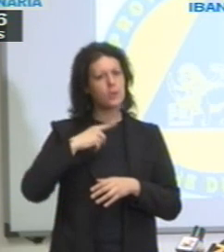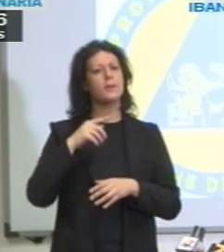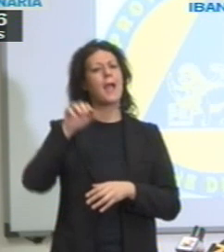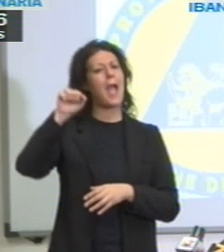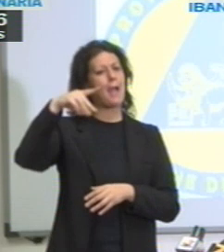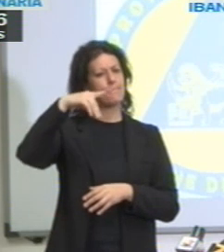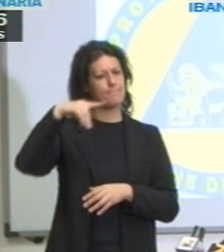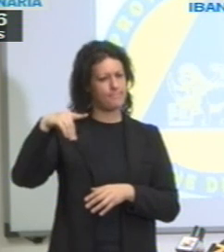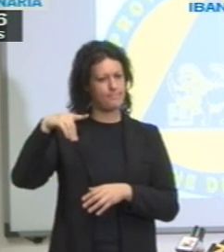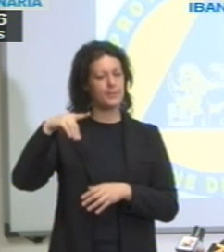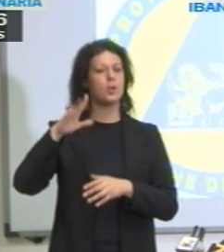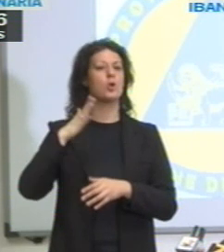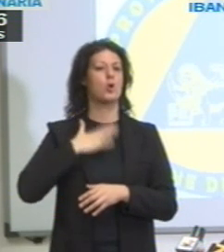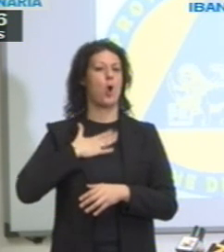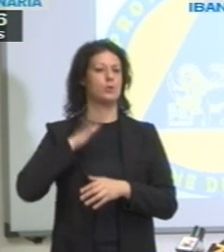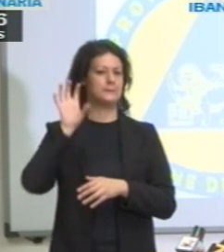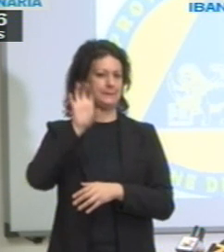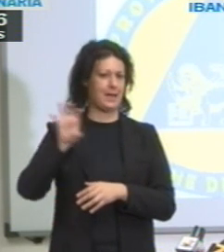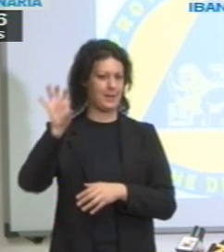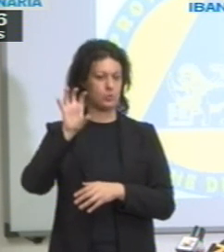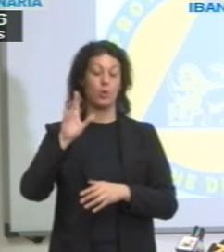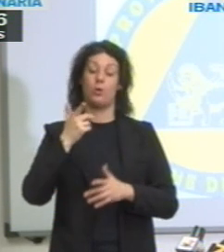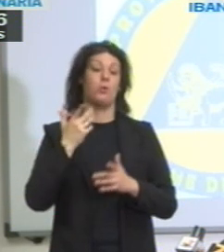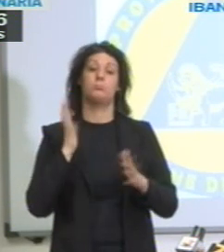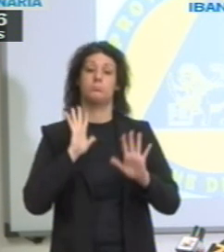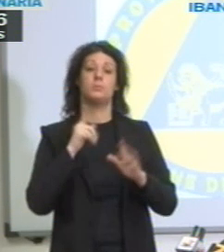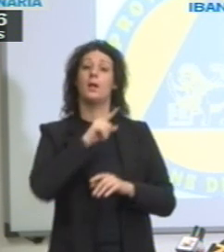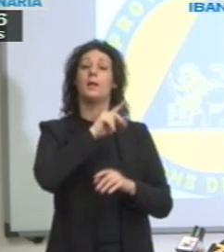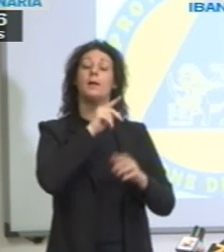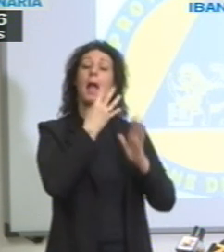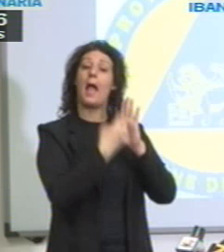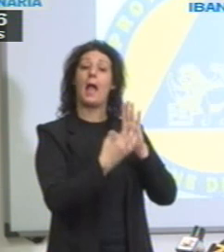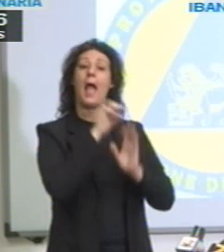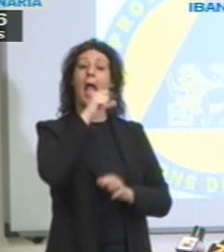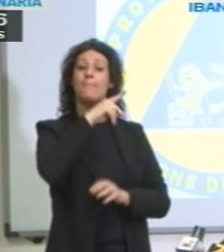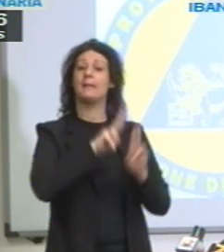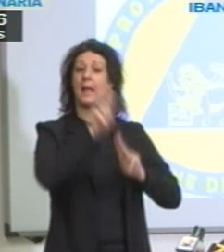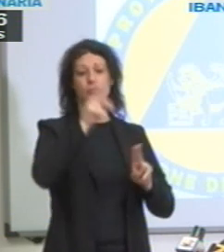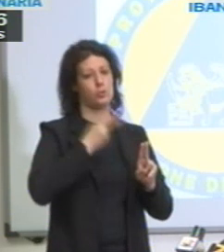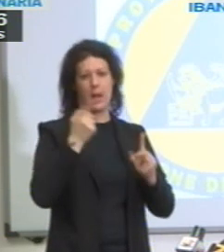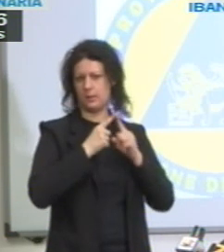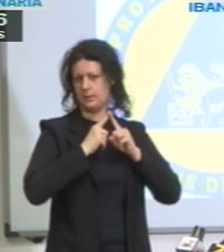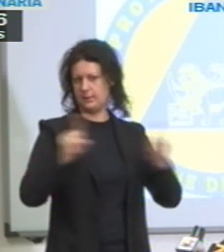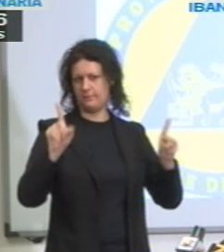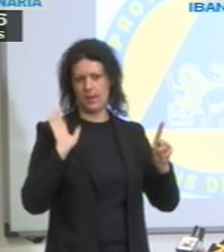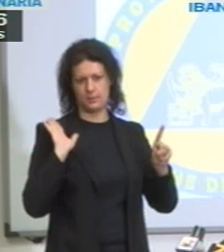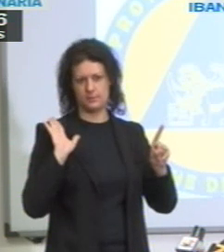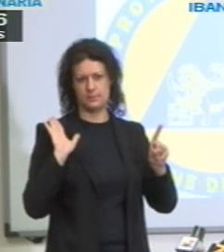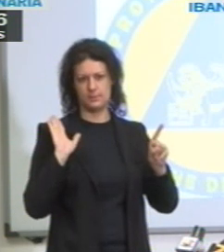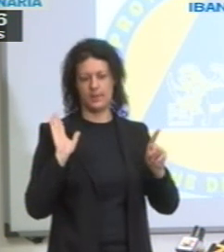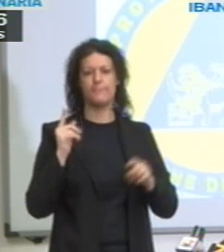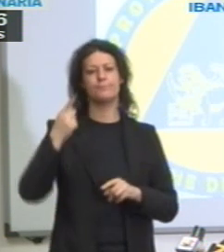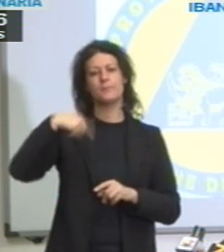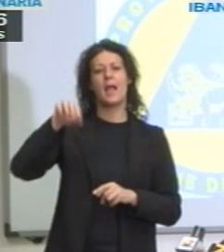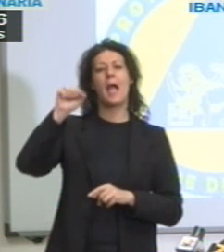non c'entra niente con l'applicazione nazionale e non c'entra nulla con la verifica dei contatti, ma è un'attività per